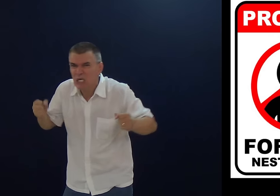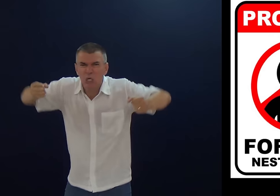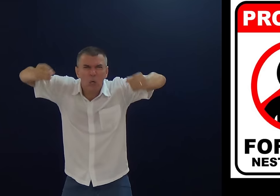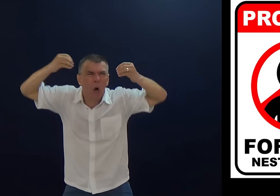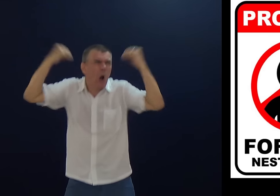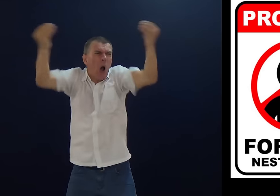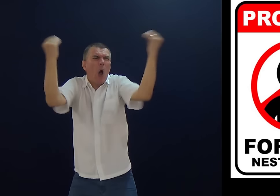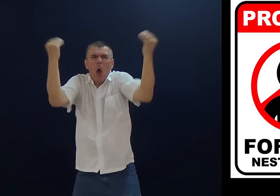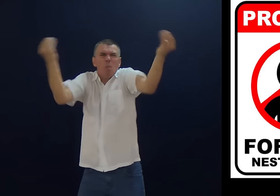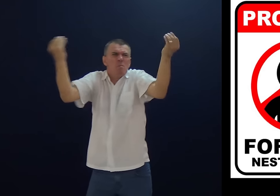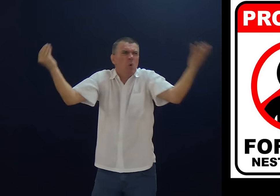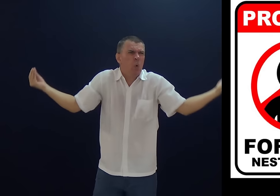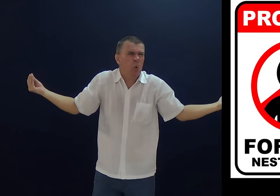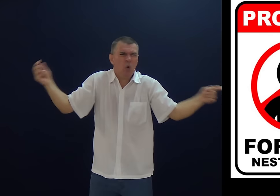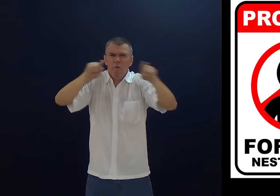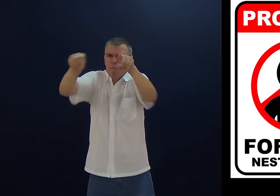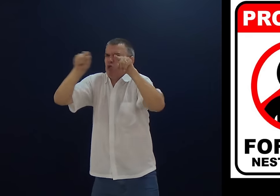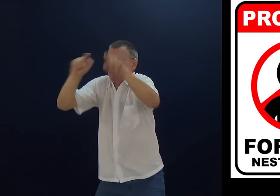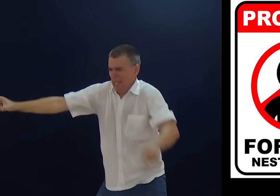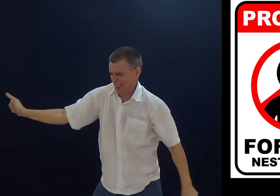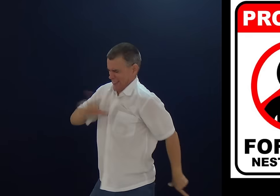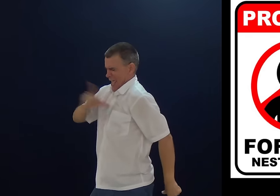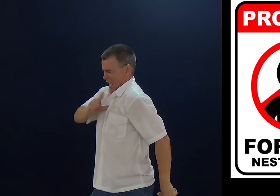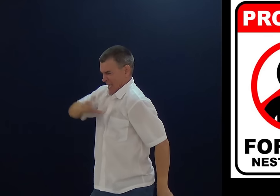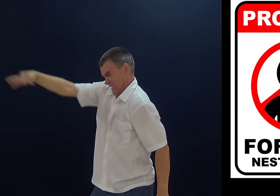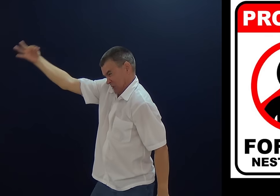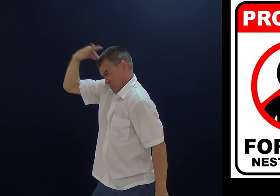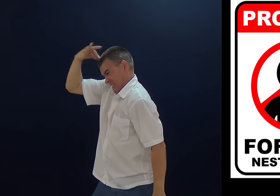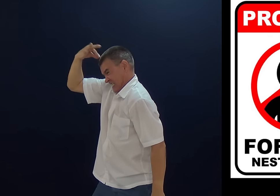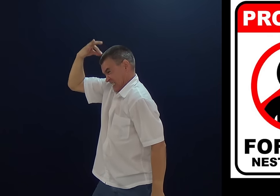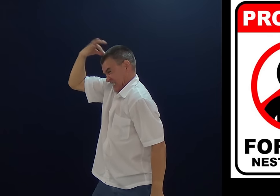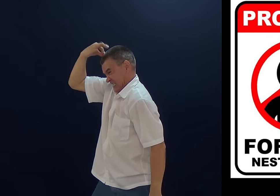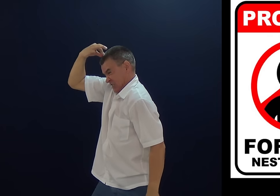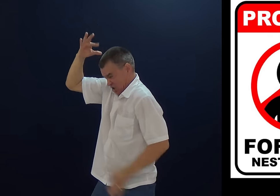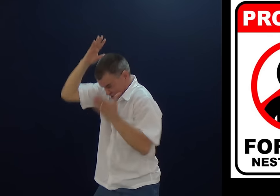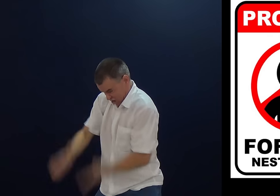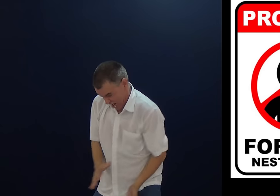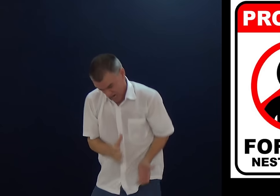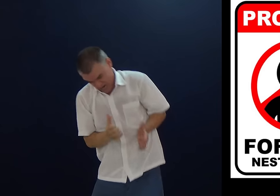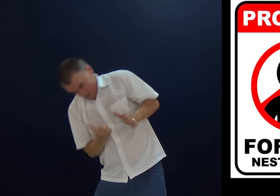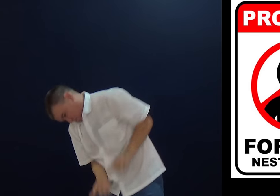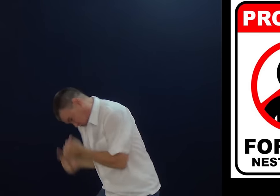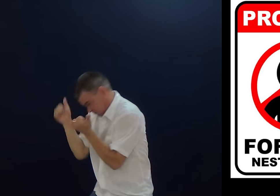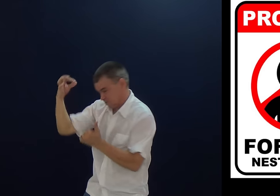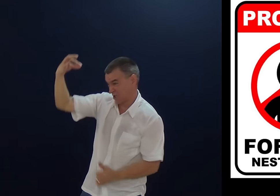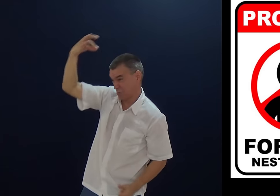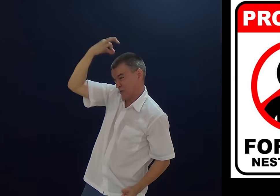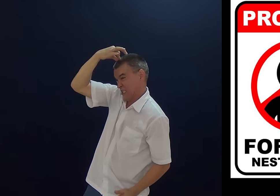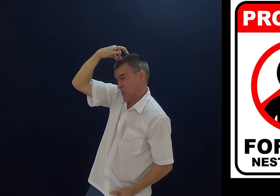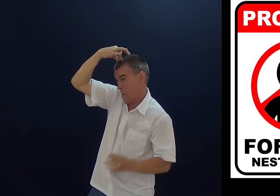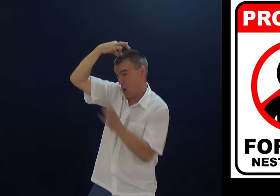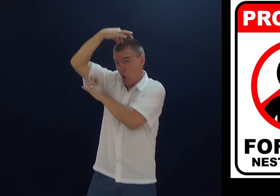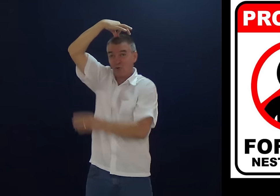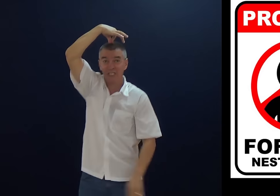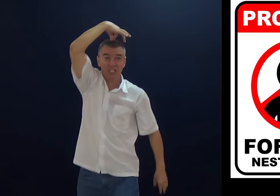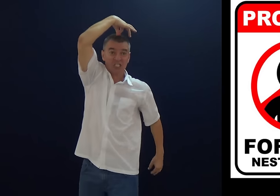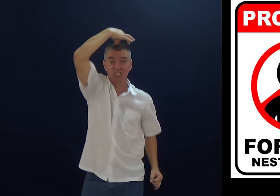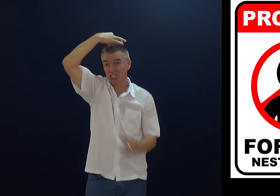fofocar lá de jeito nenhum você tem espírito santo de Deus você já foi batizado